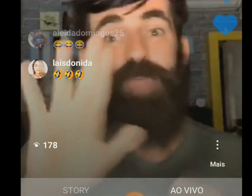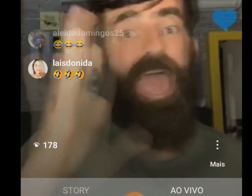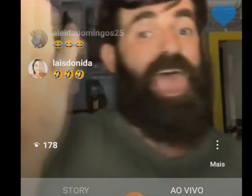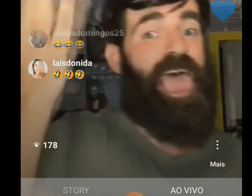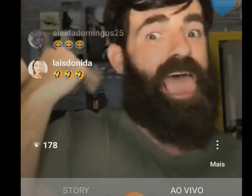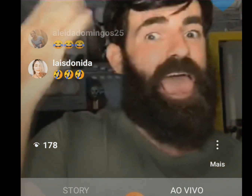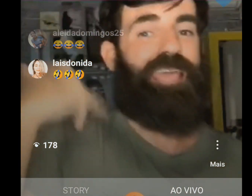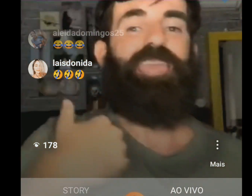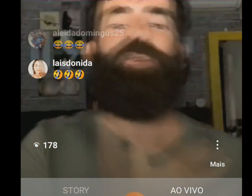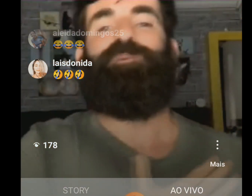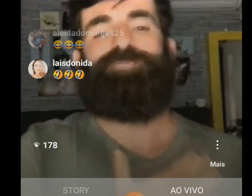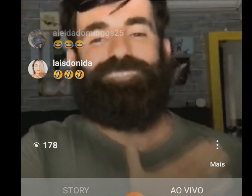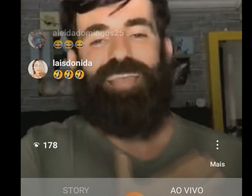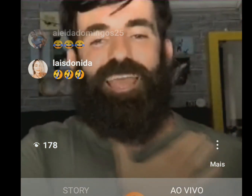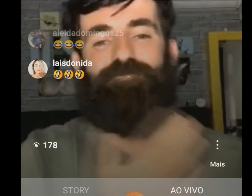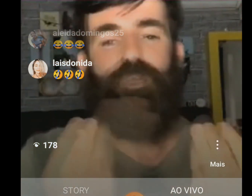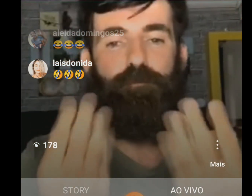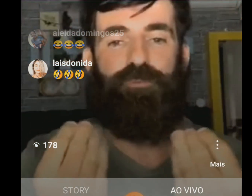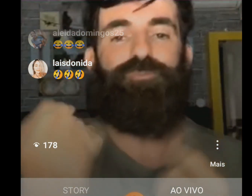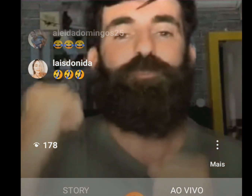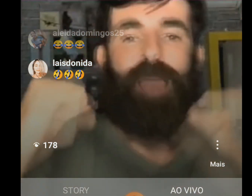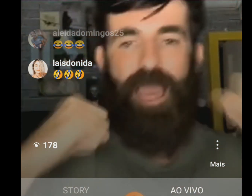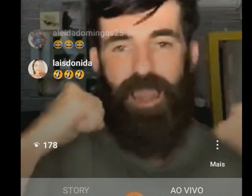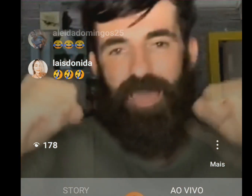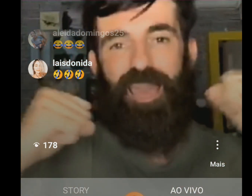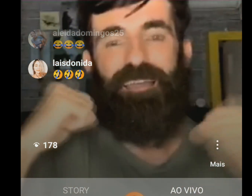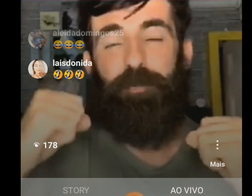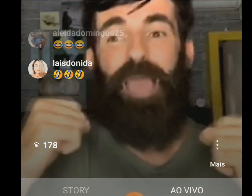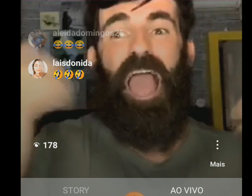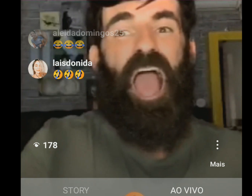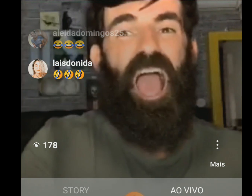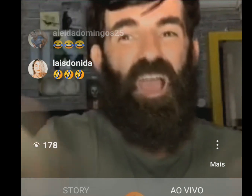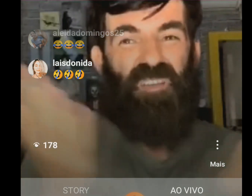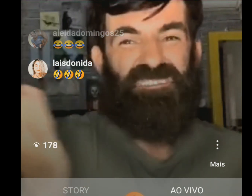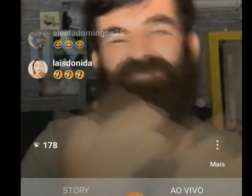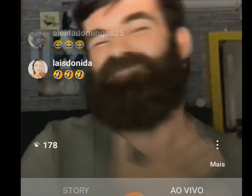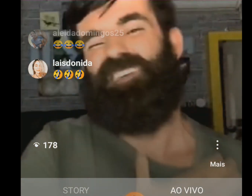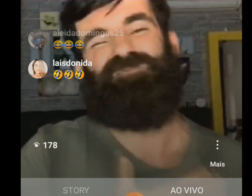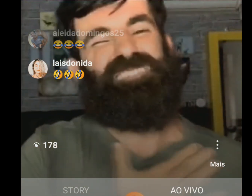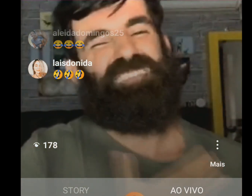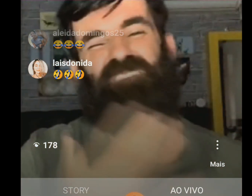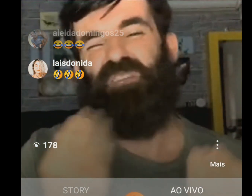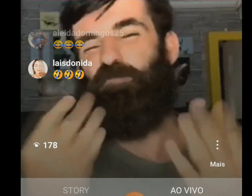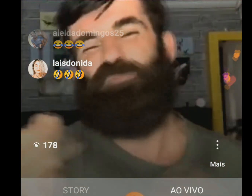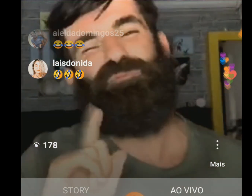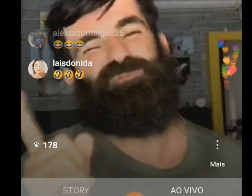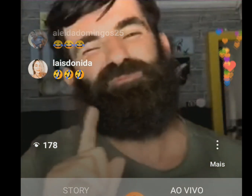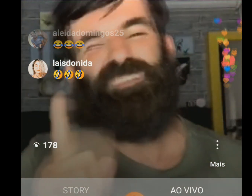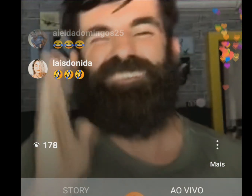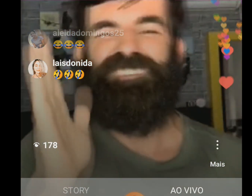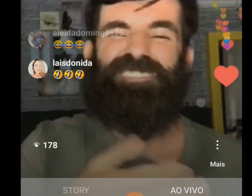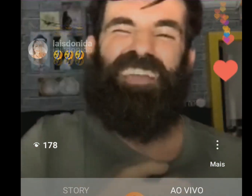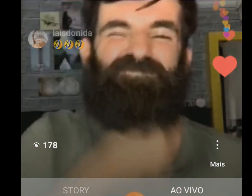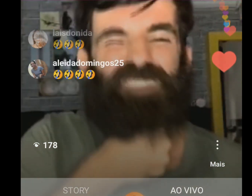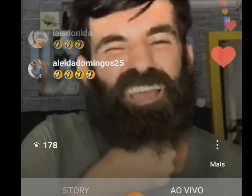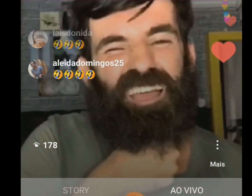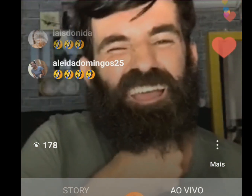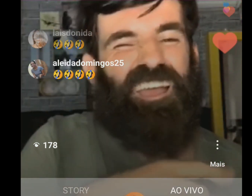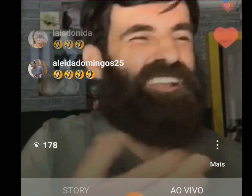balada, antigamente eu gostava muito de ir pra balada. Mas agora parece que eu não gosto mais não. Parece que eu já me sinto um pouco